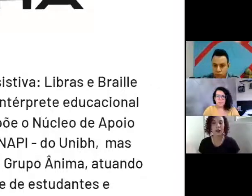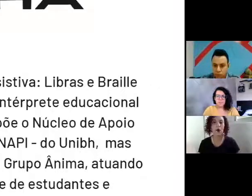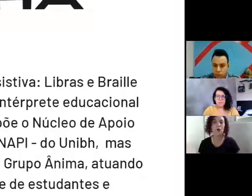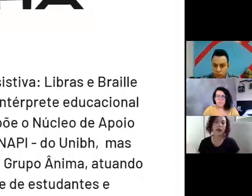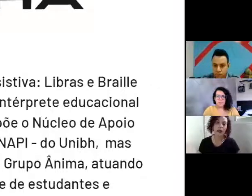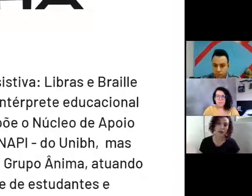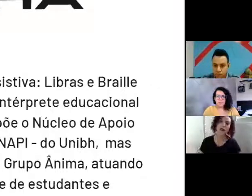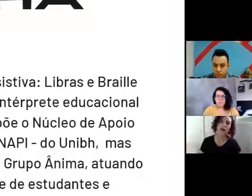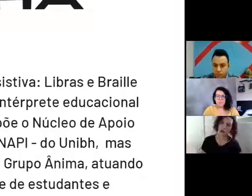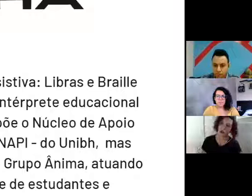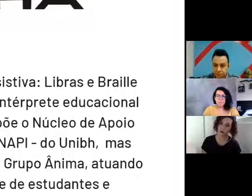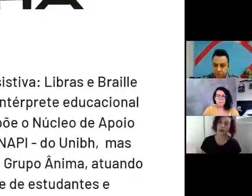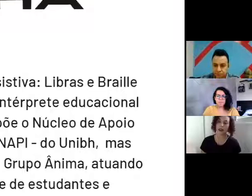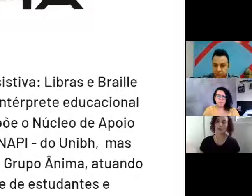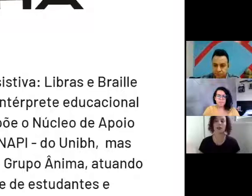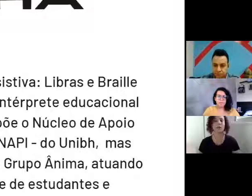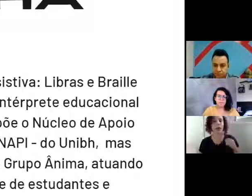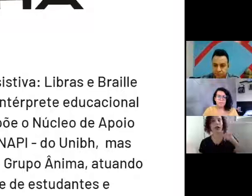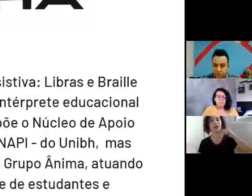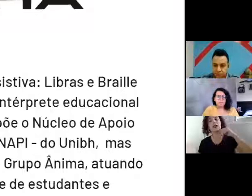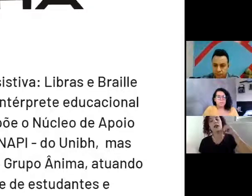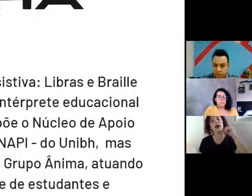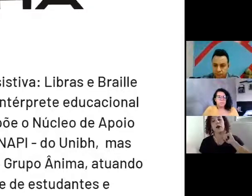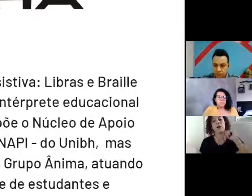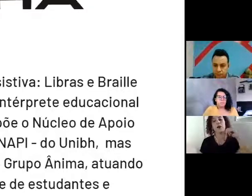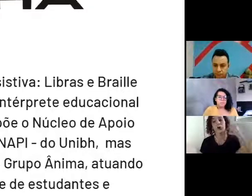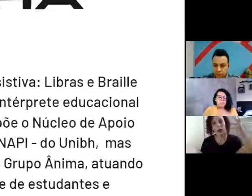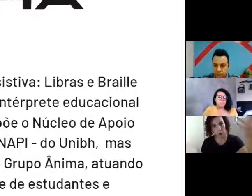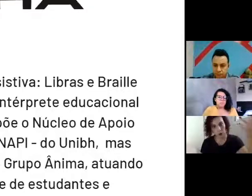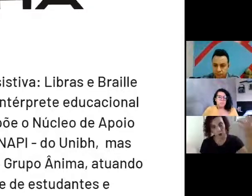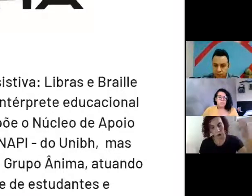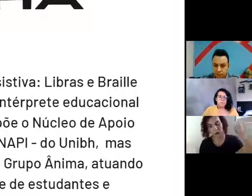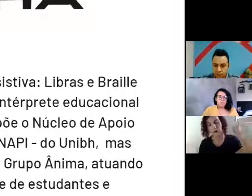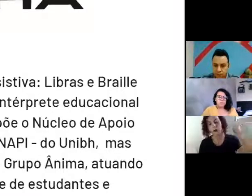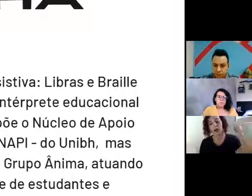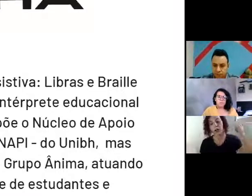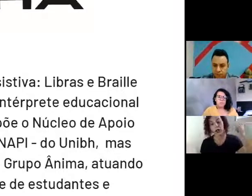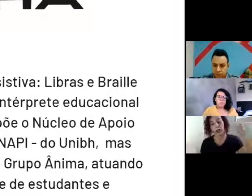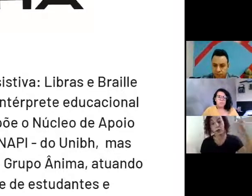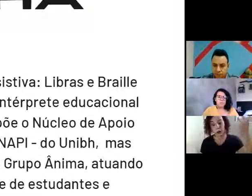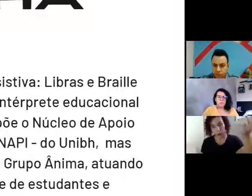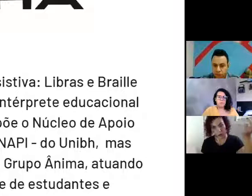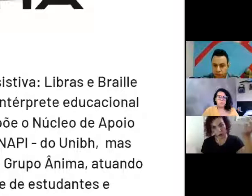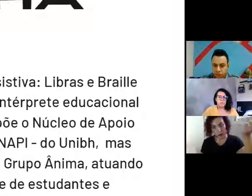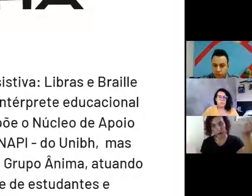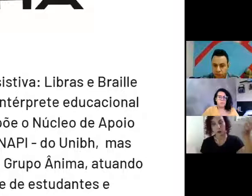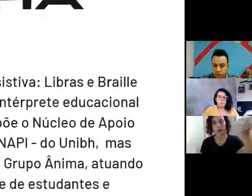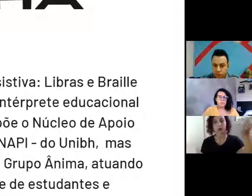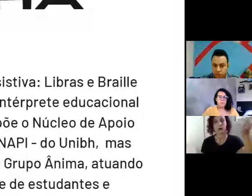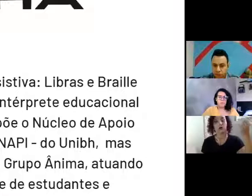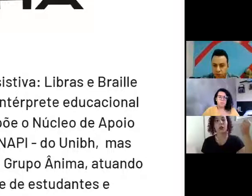formada em Comunicação Assistiva em Libras e Braille. É um tecnólogo da PUC